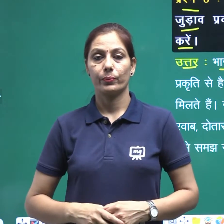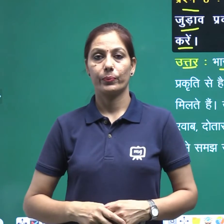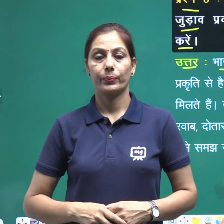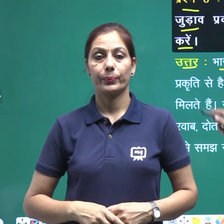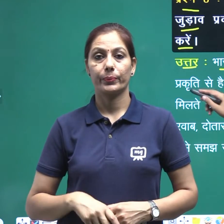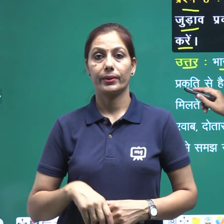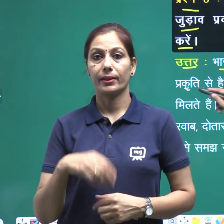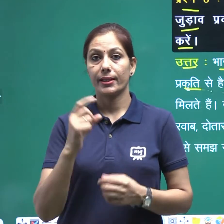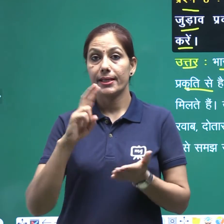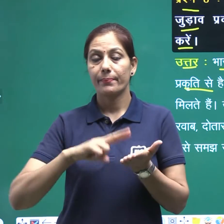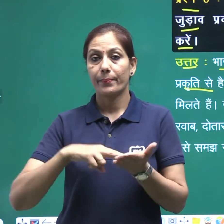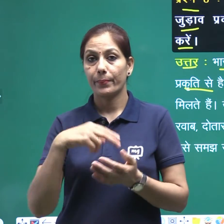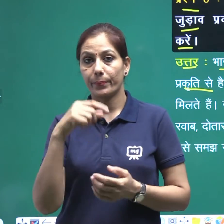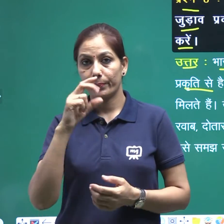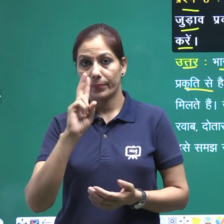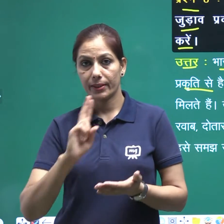प्रकृति से है।